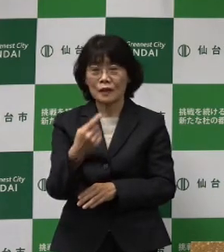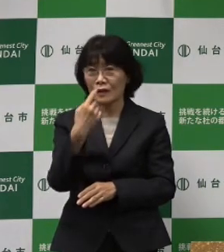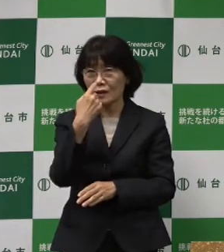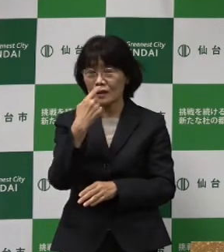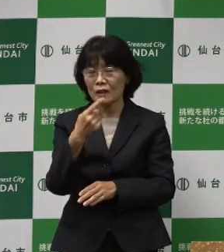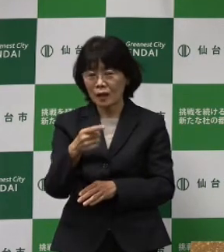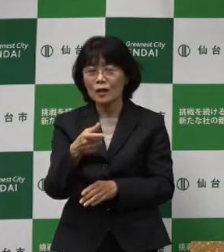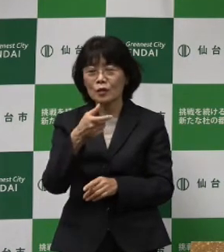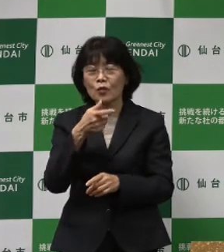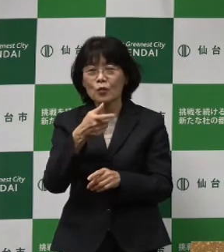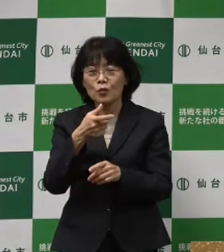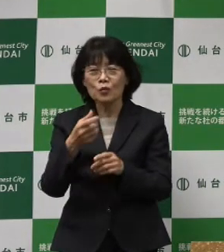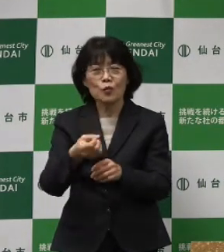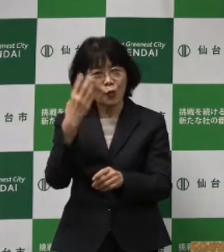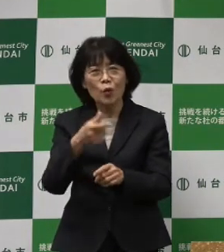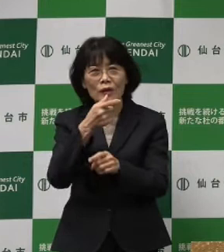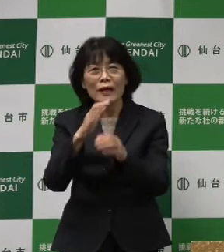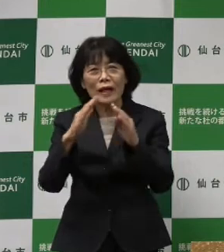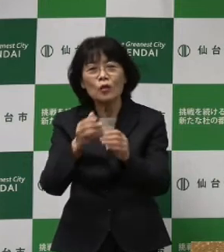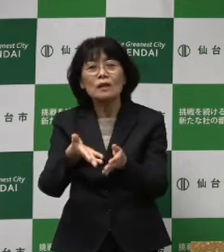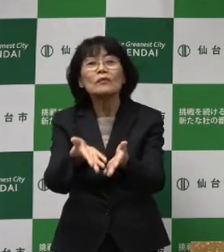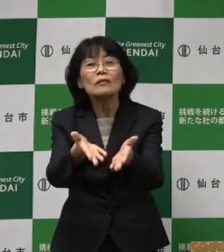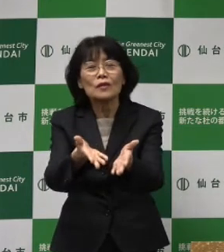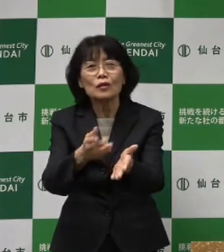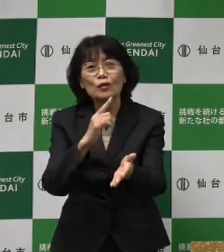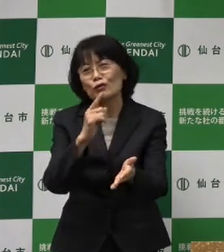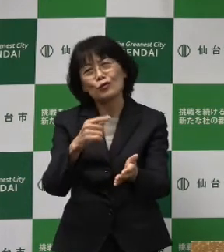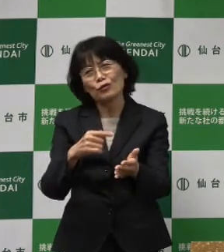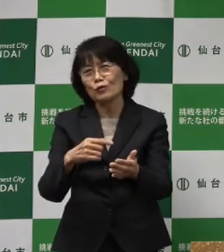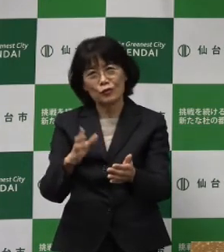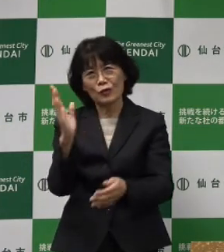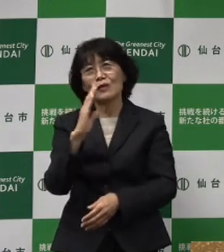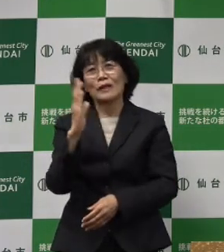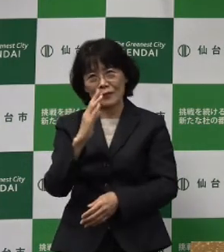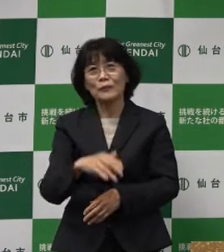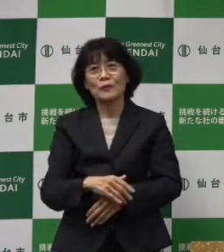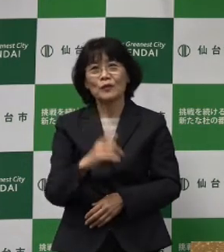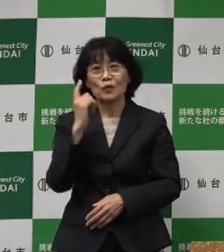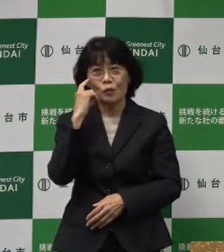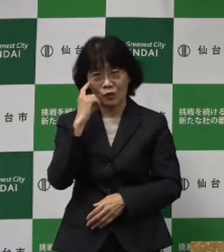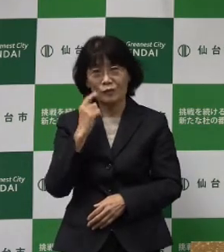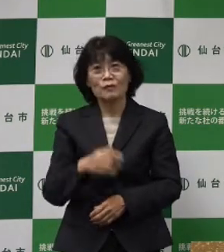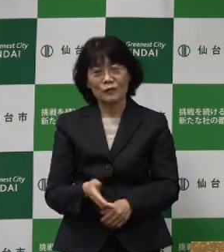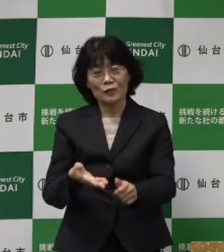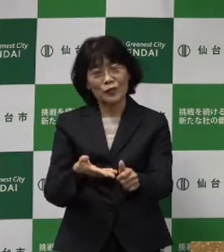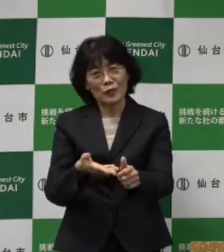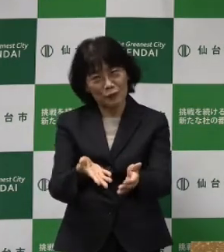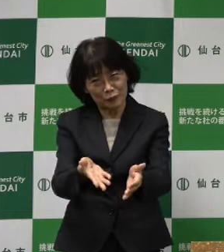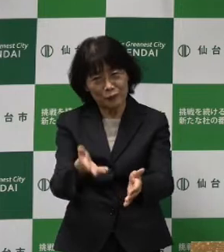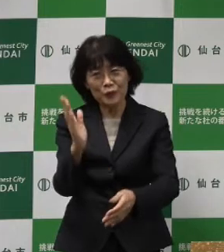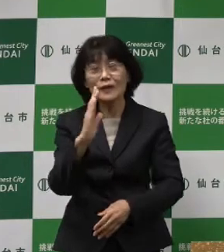やりなさいやりなさいというふうに申し上げることでもないかなというふうに今の段階では思っているところです。